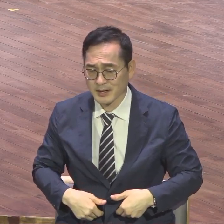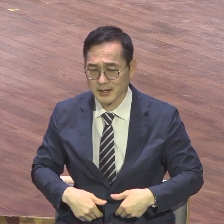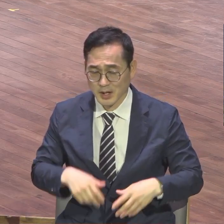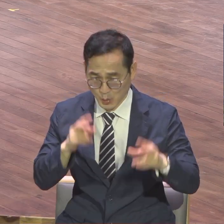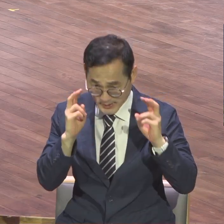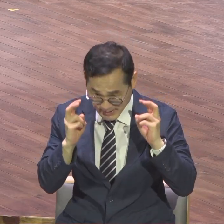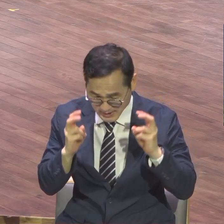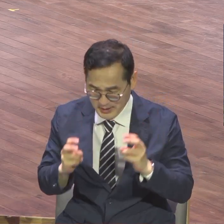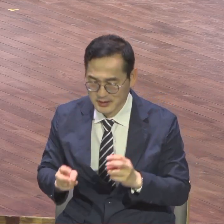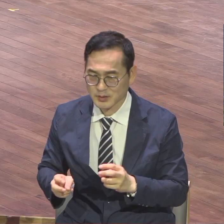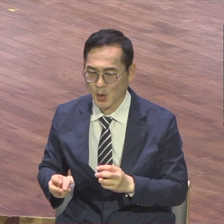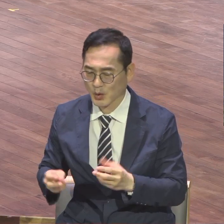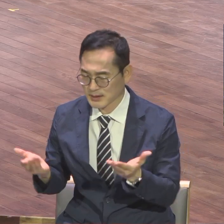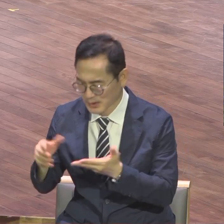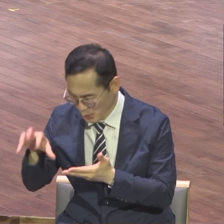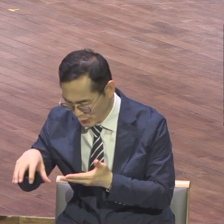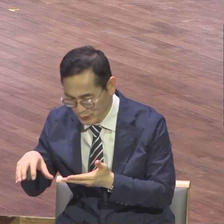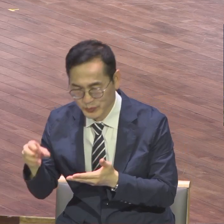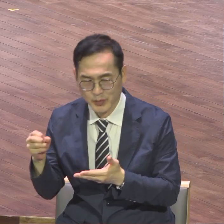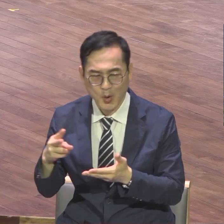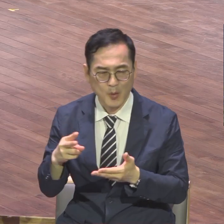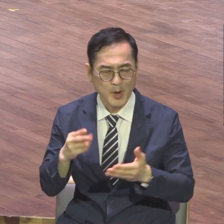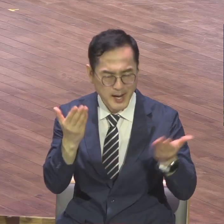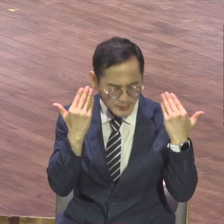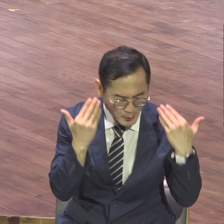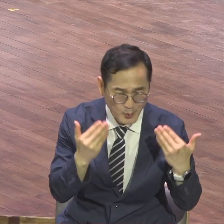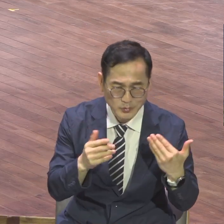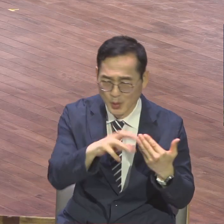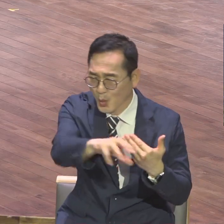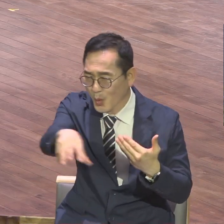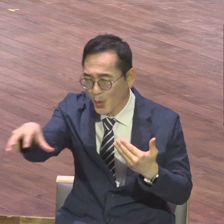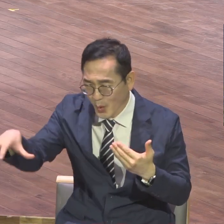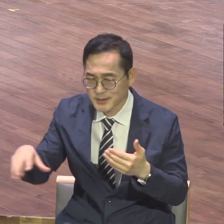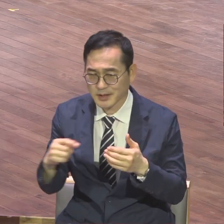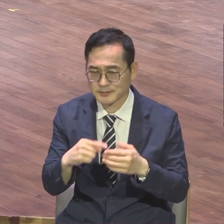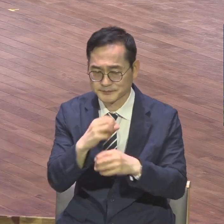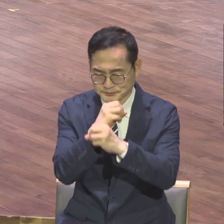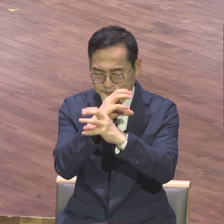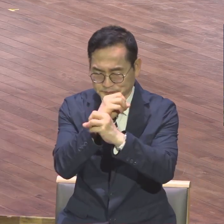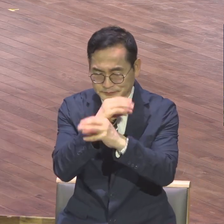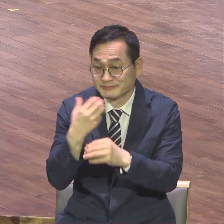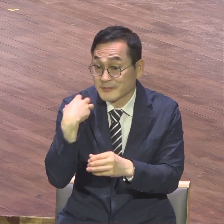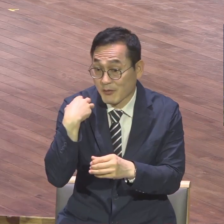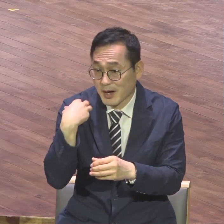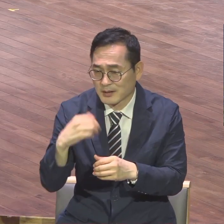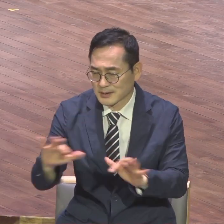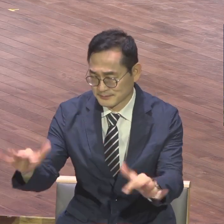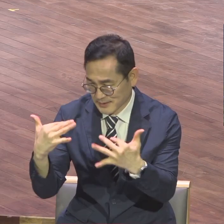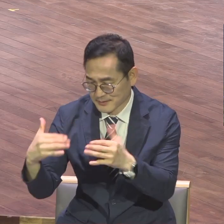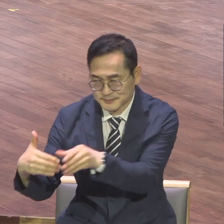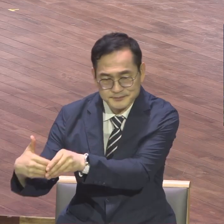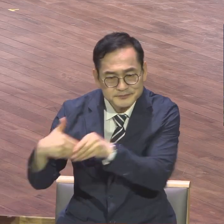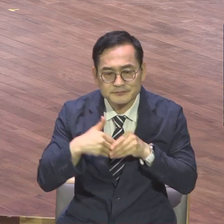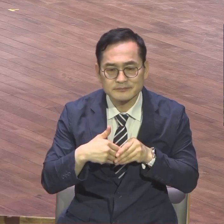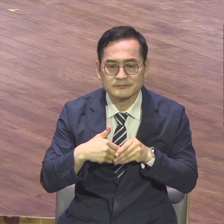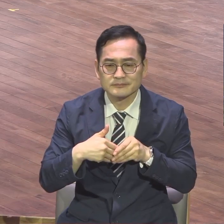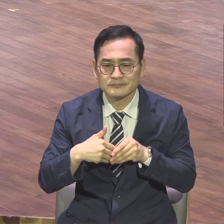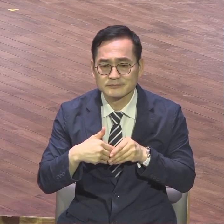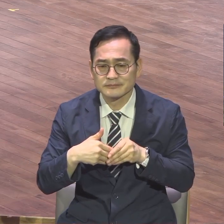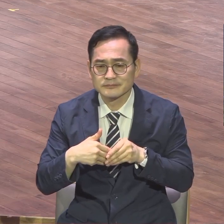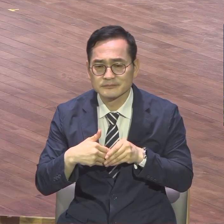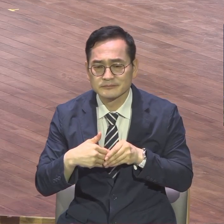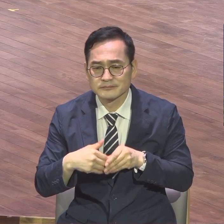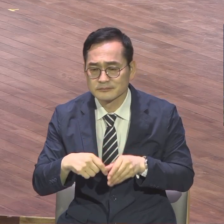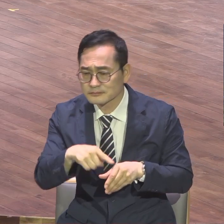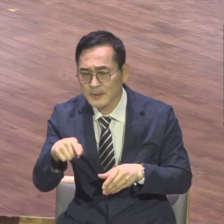지역에서 여러분 가는 곳마다 여러분이 망대가 되어서 여러분을 바라보고 쫙 나오도록 여러분 바라보고 인생의 답을